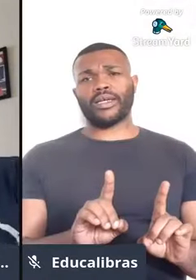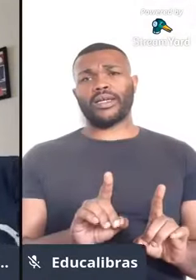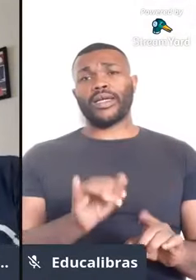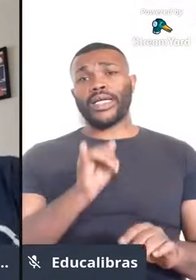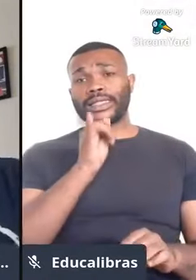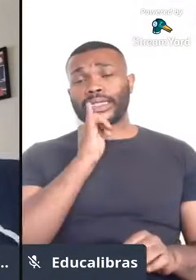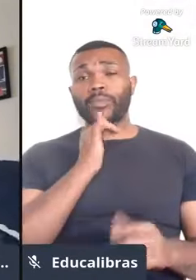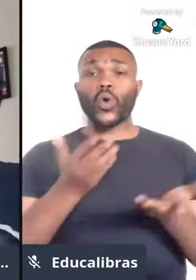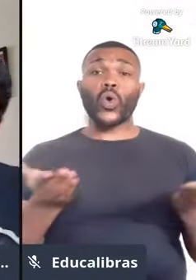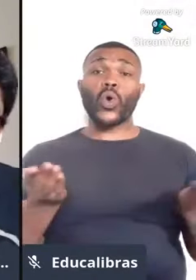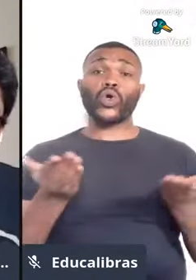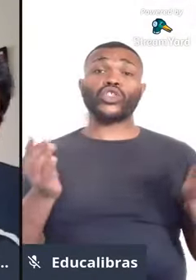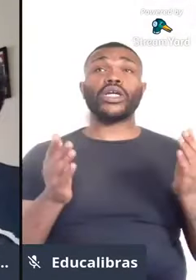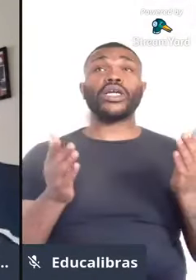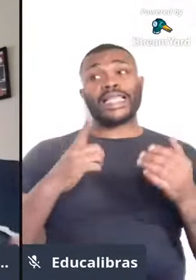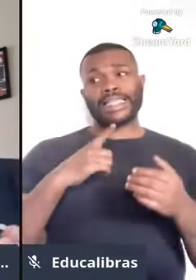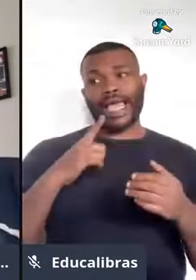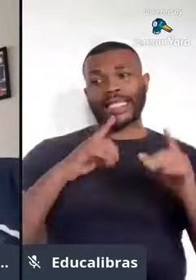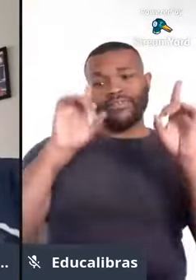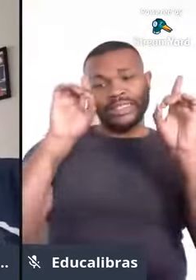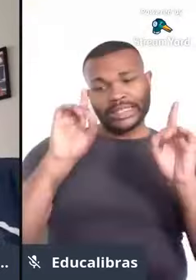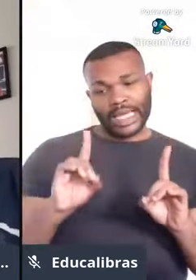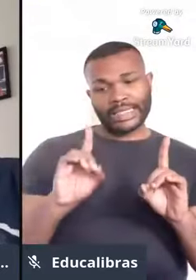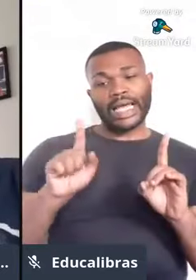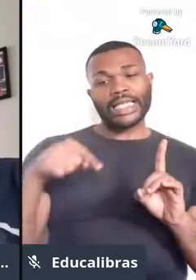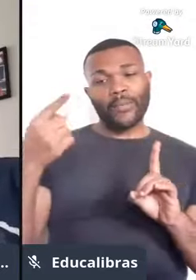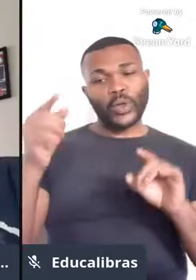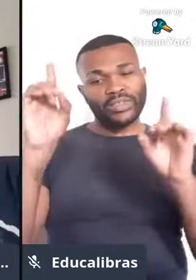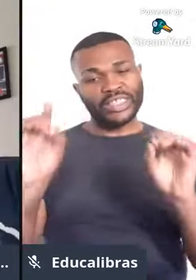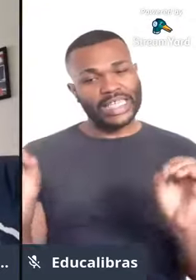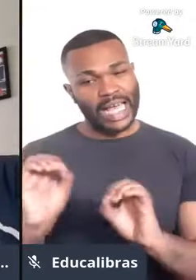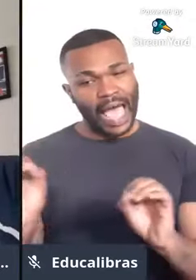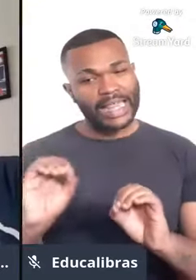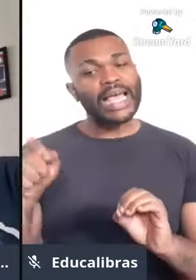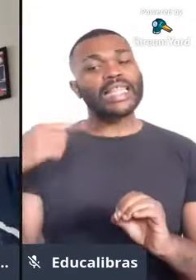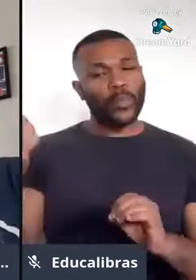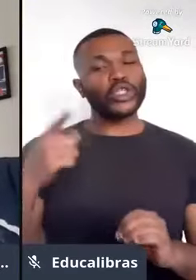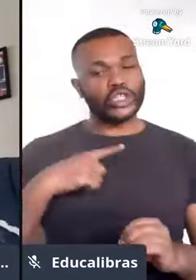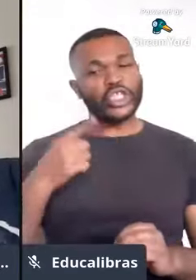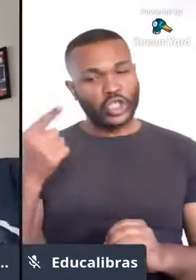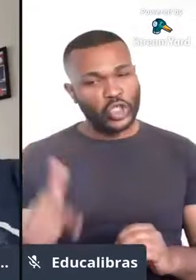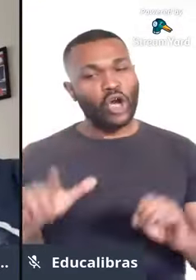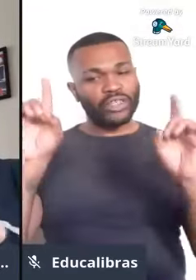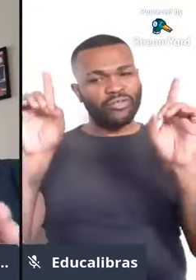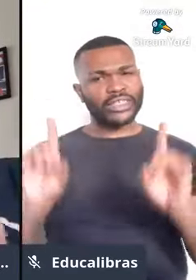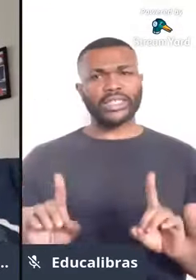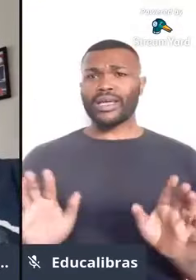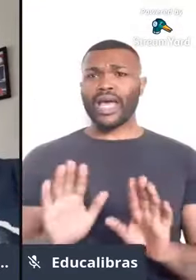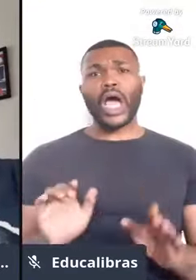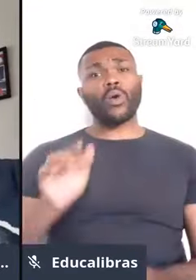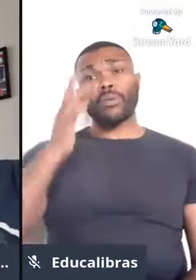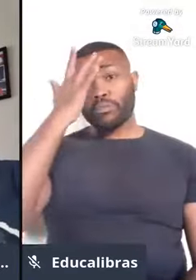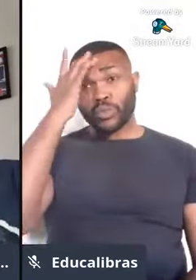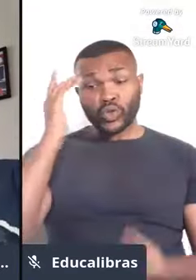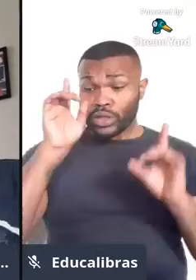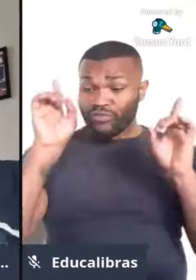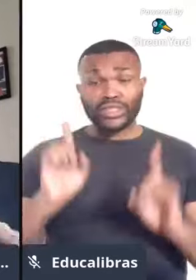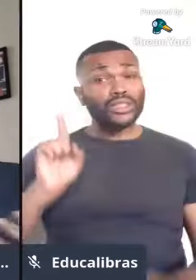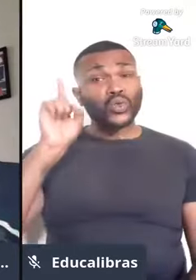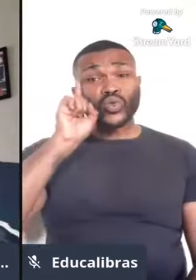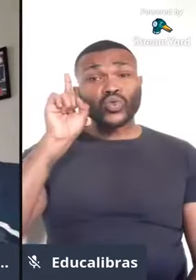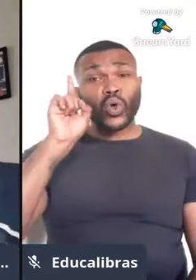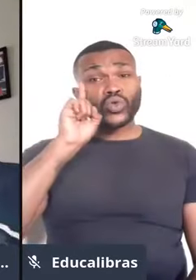sem deficiência amanhã, com deficiência no dia seguinte. Você é uma pessoa com deficiência todo dia. Então, a sua vida diária,